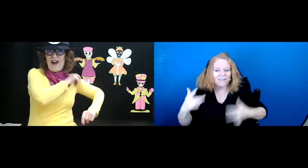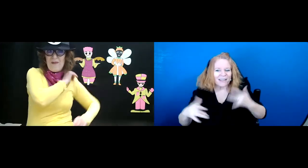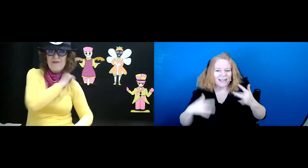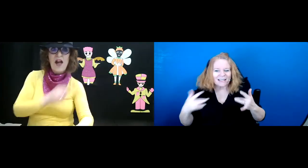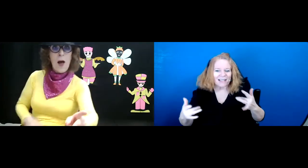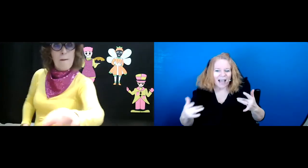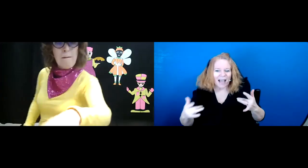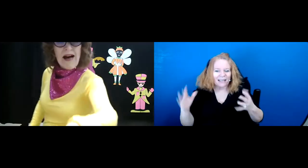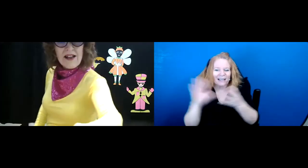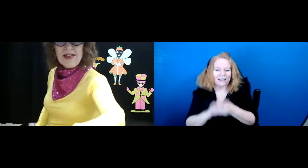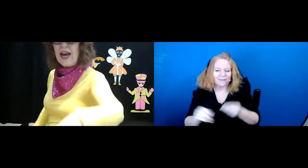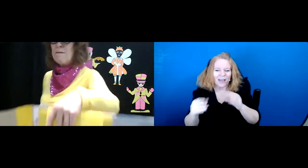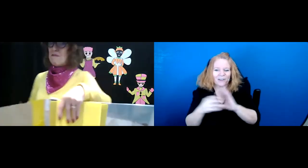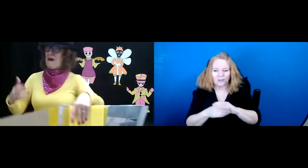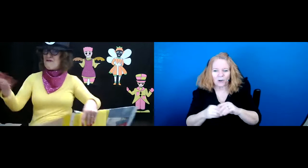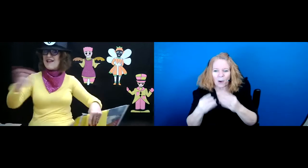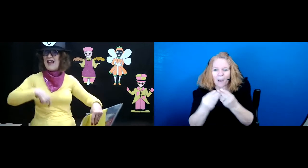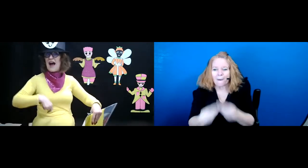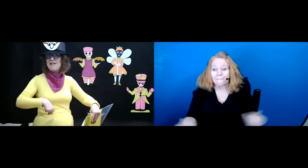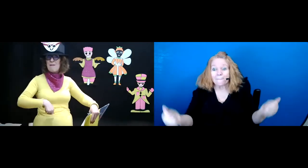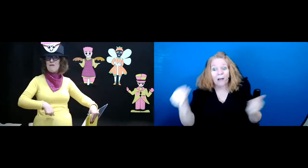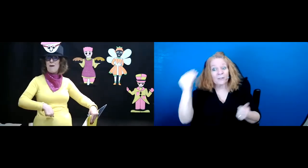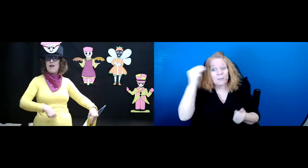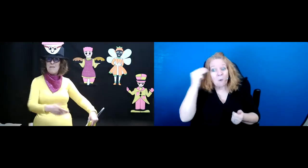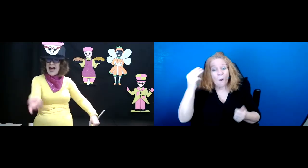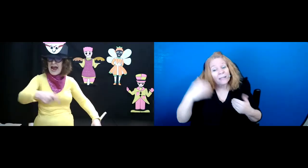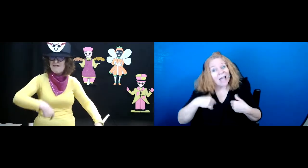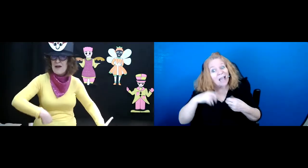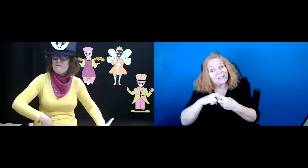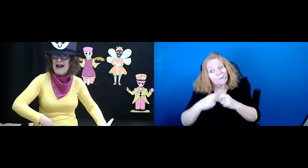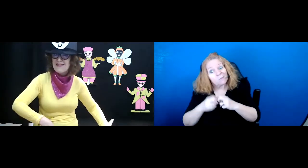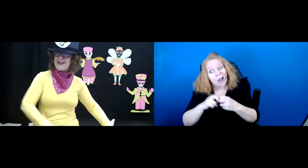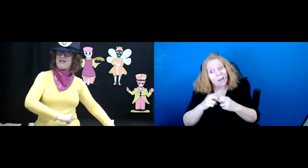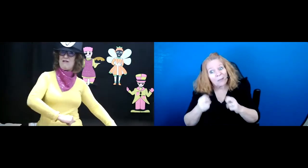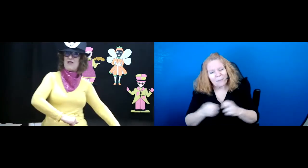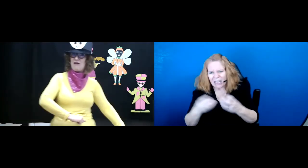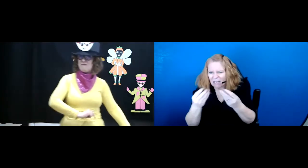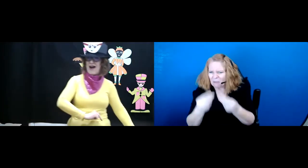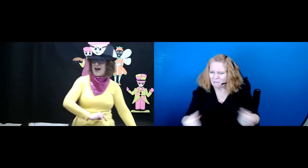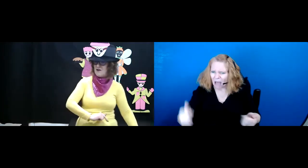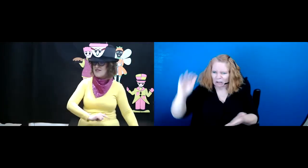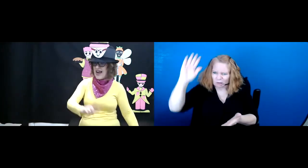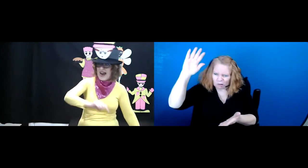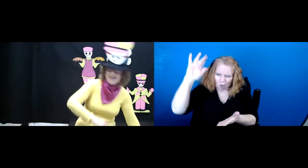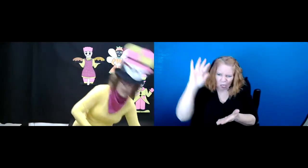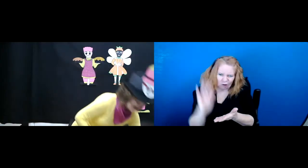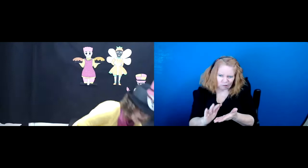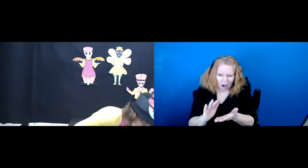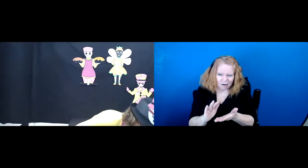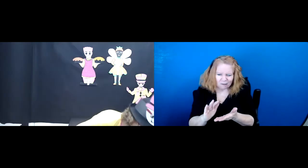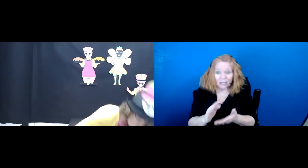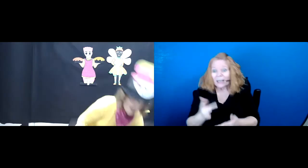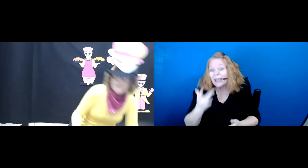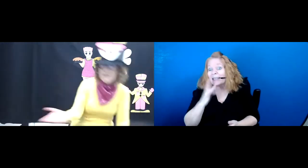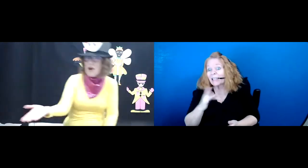son mañana seguimos con esta aventura maurice derritiéndose tiene un problema se está